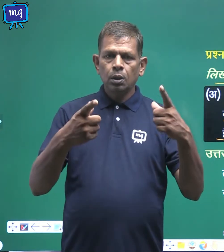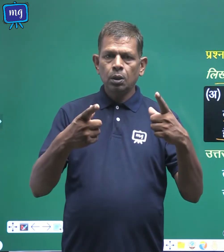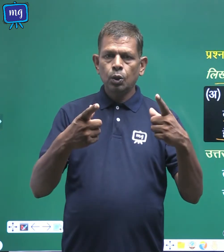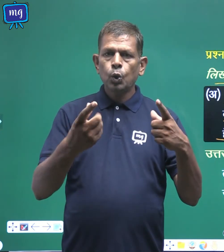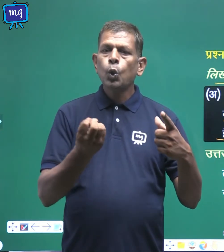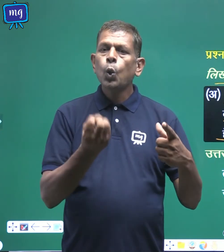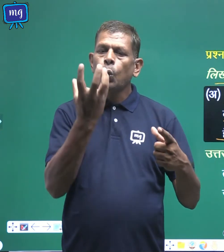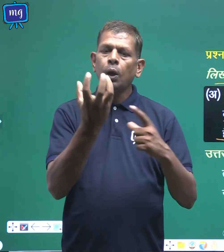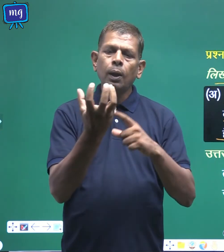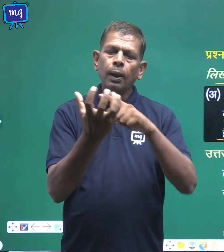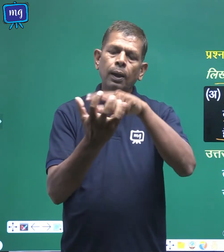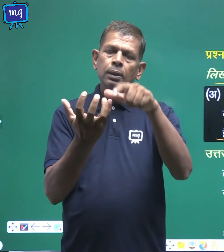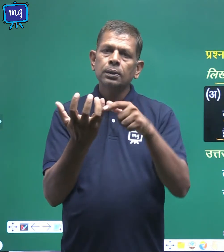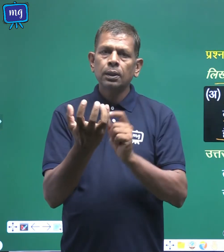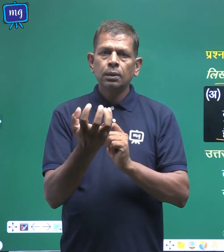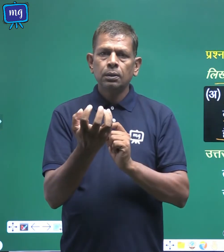फल भाग से